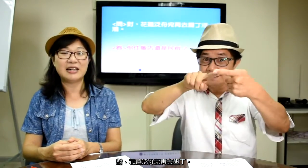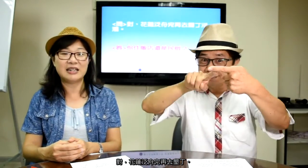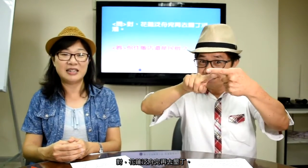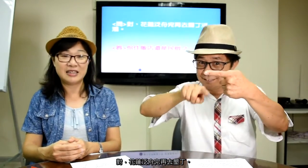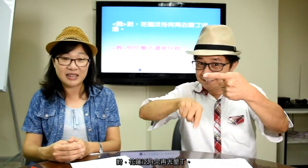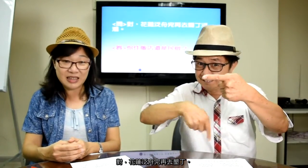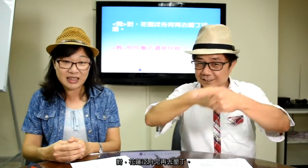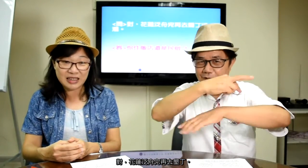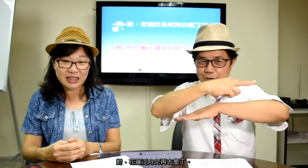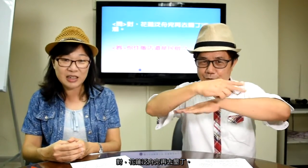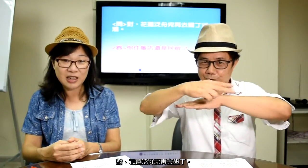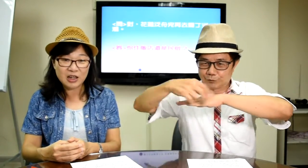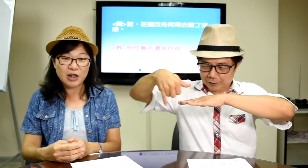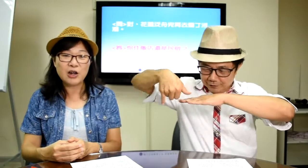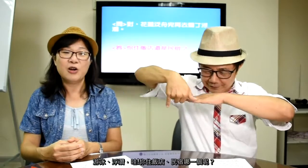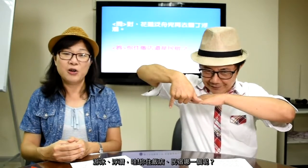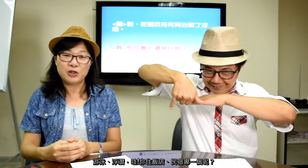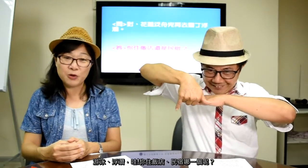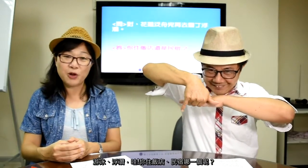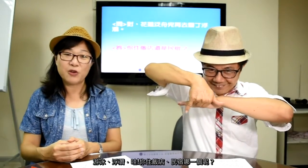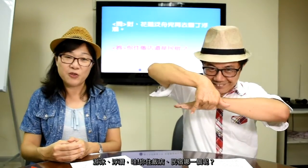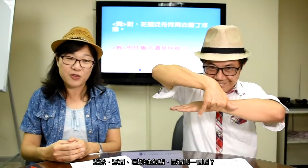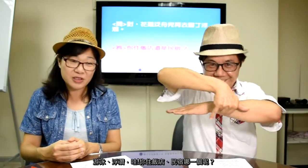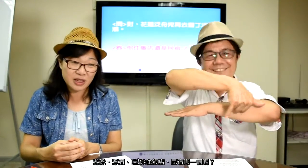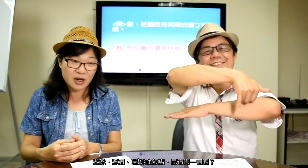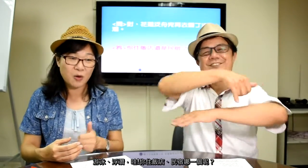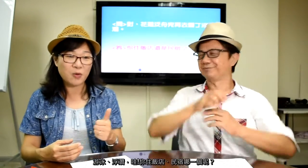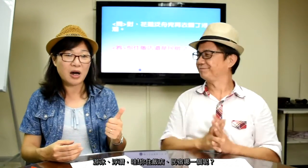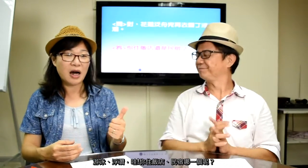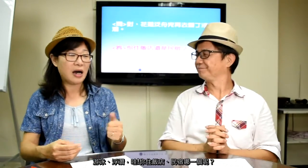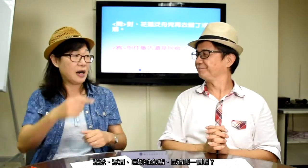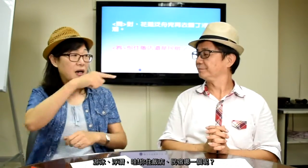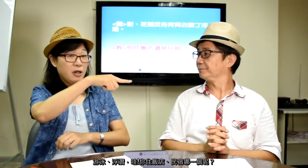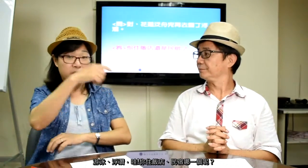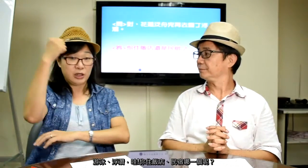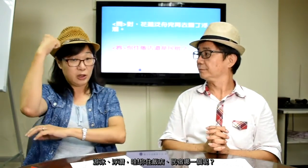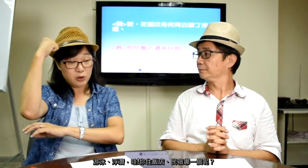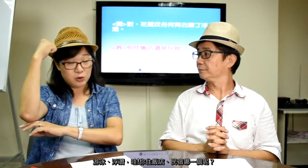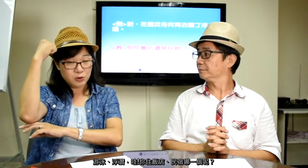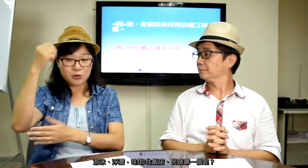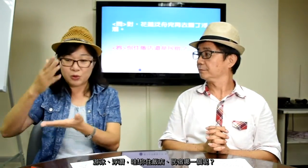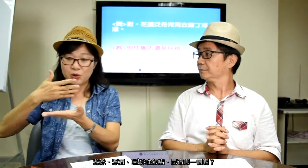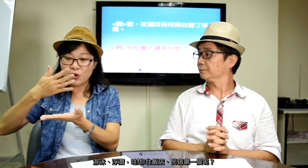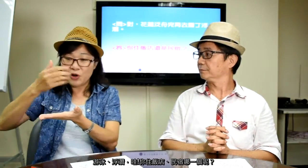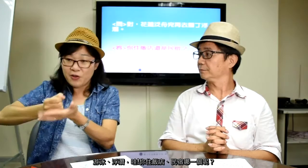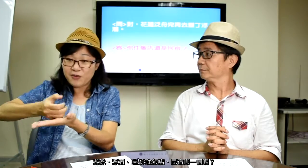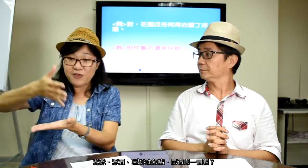肯丁游泳浮潜，哇！你住